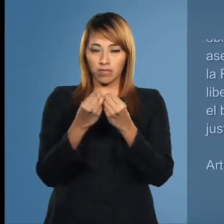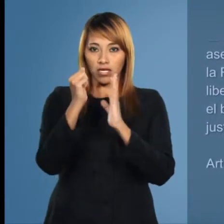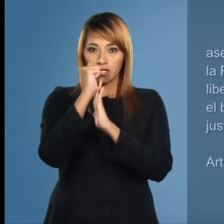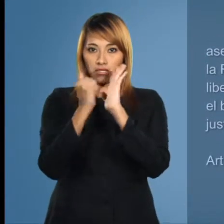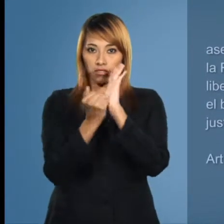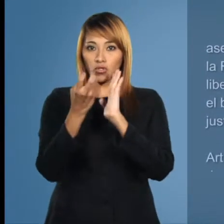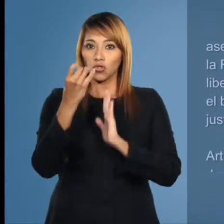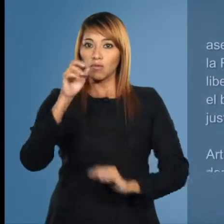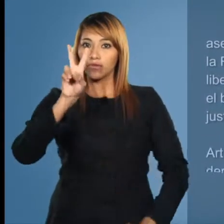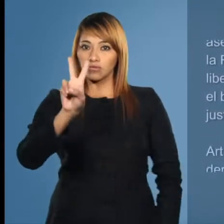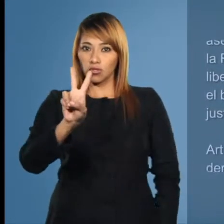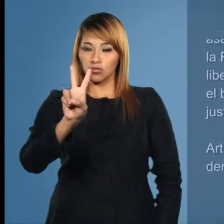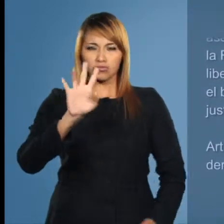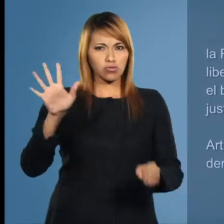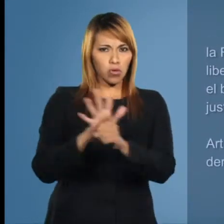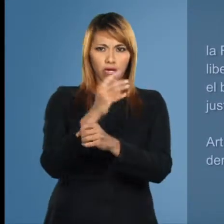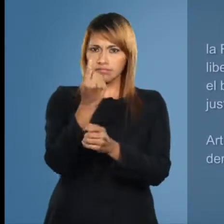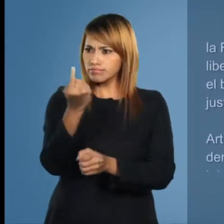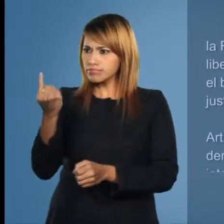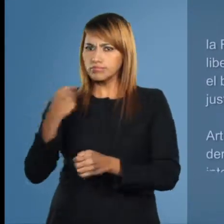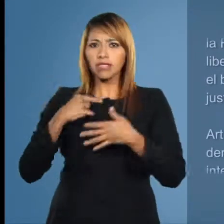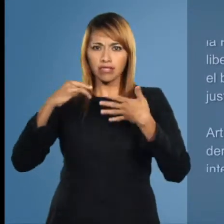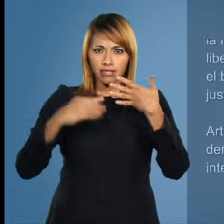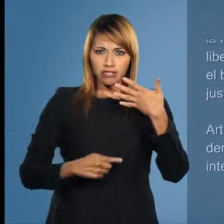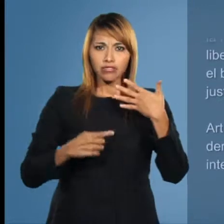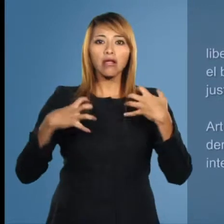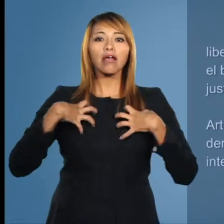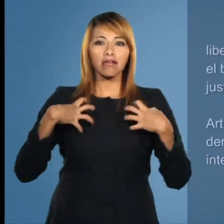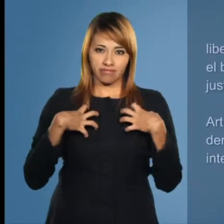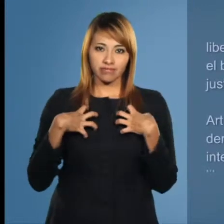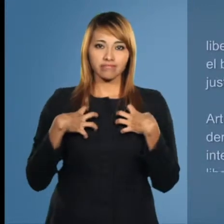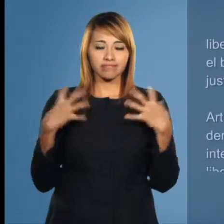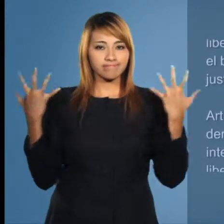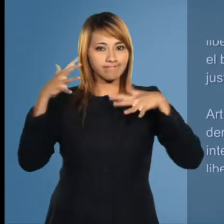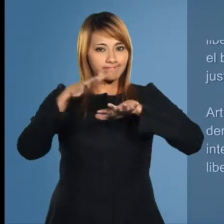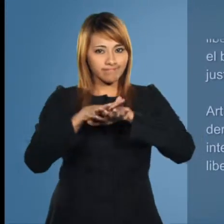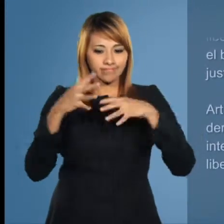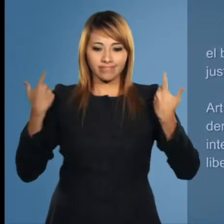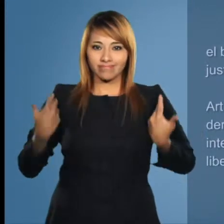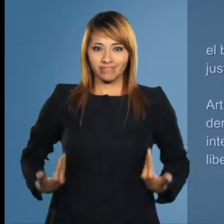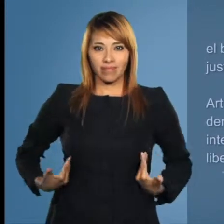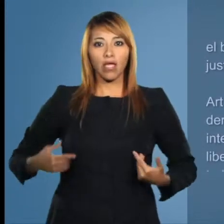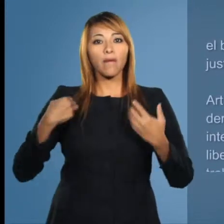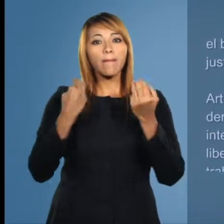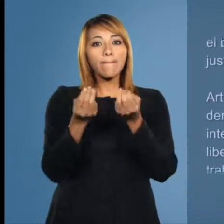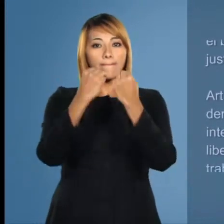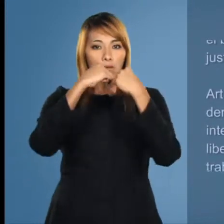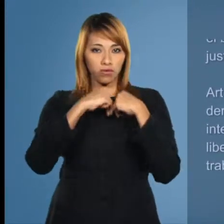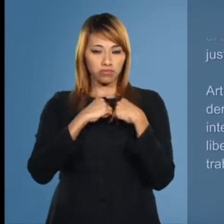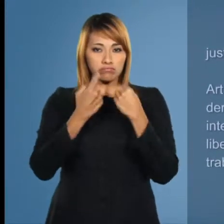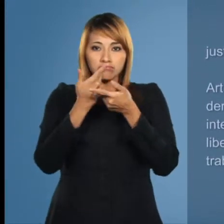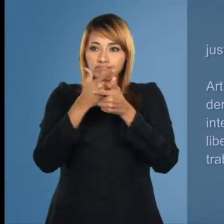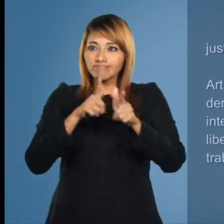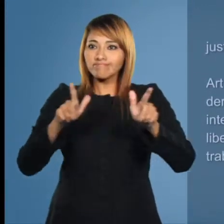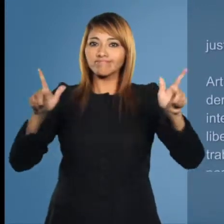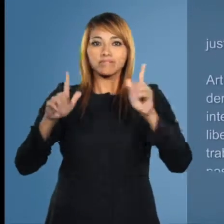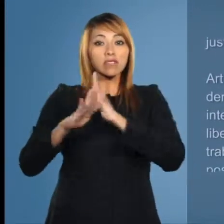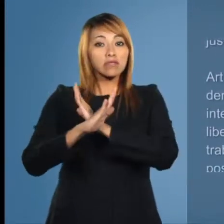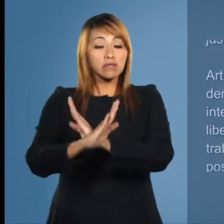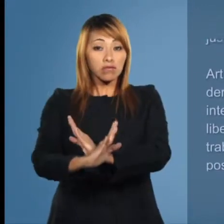2. Toda persona tiene derecho a la vida, a la integridad física y moral, a la libertad, a la seguridad, al